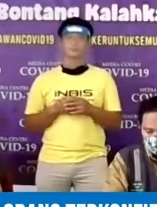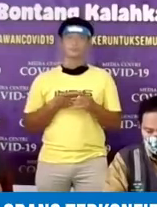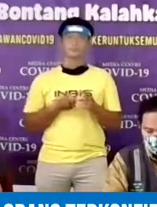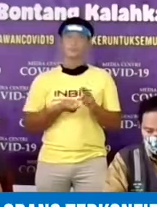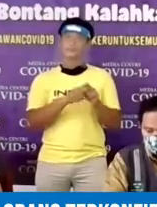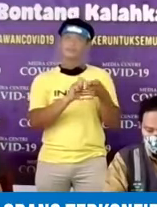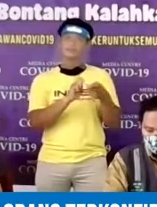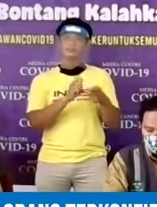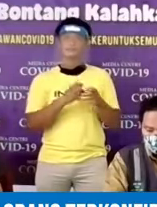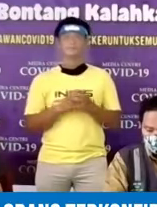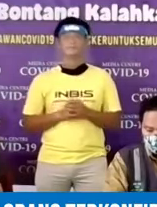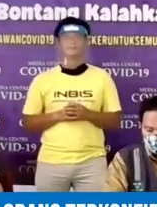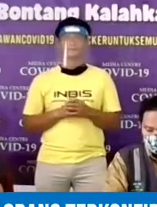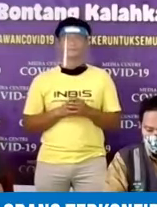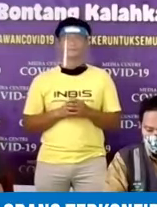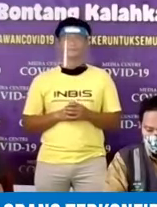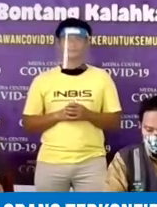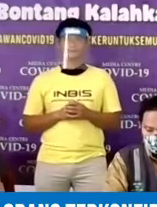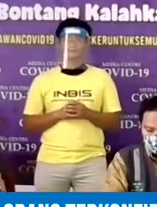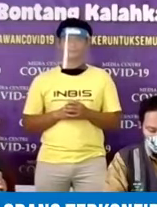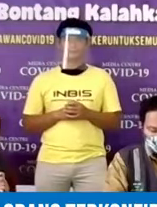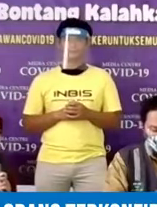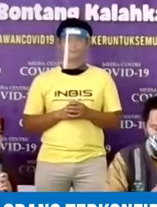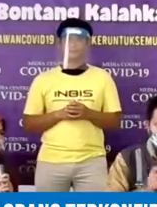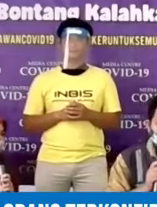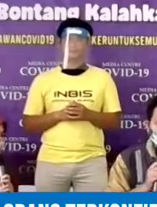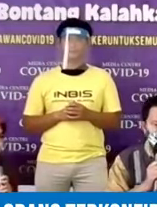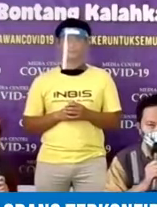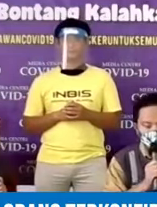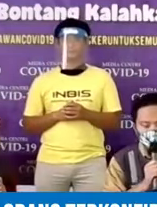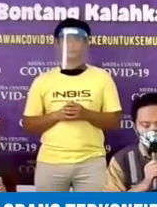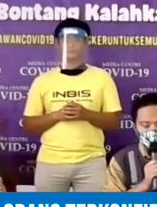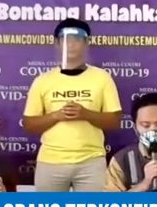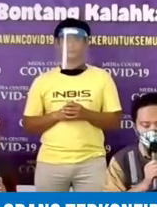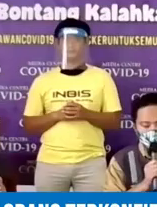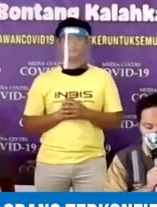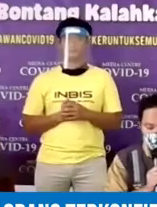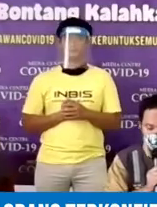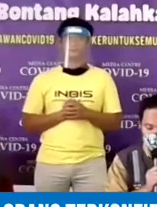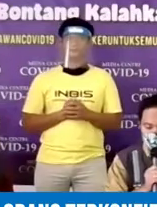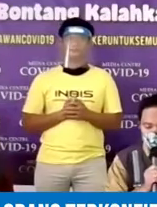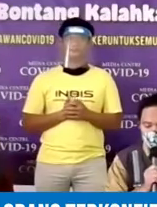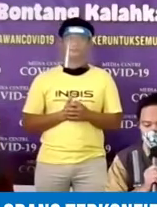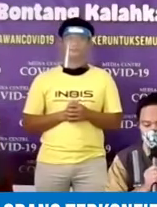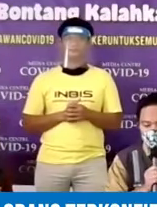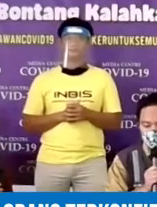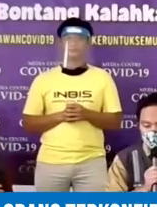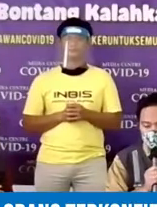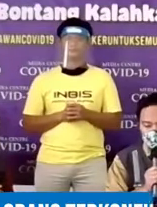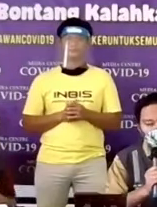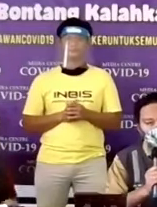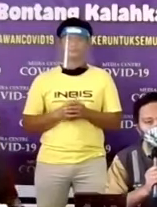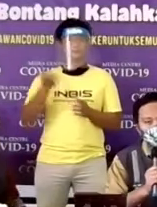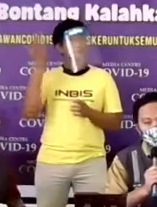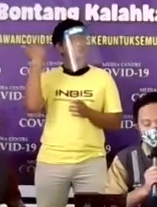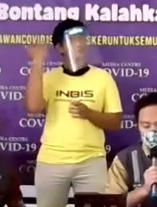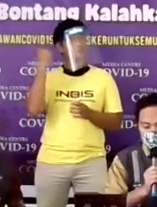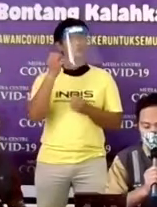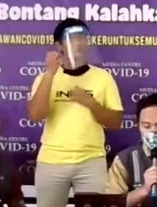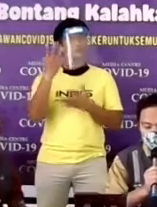melakukan testing masif siapa nanti sikap pemerintah kota ya kan ya baik jadi sebelumnya sudah saya sampaikan bahwa total